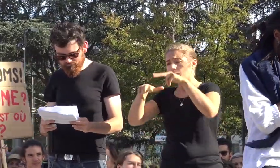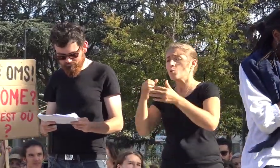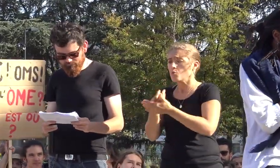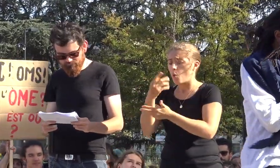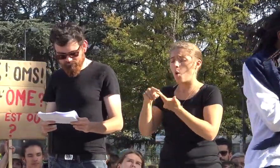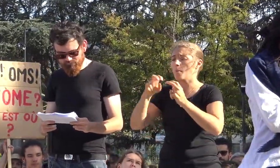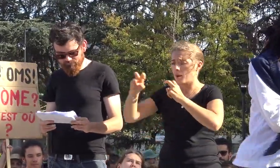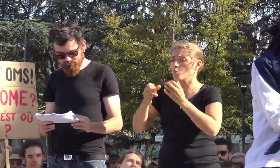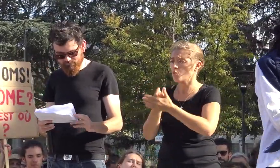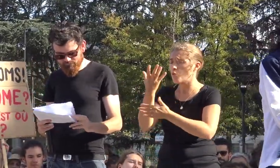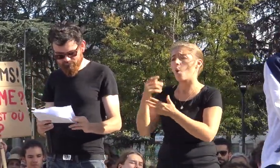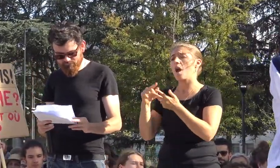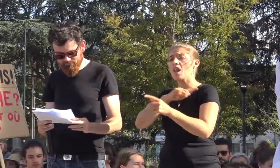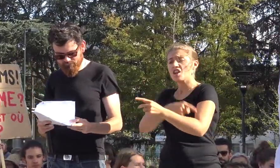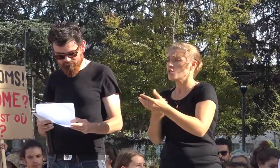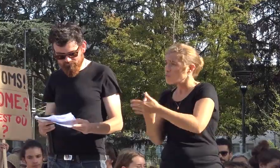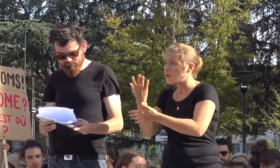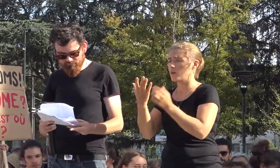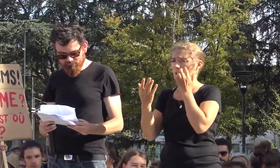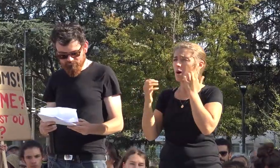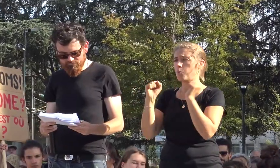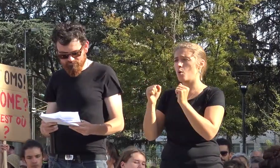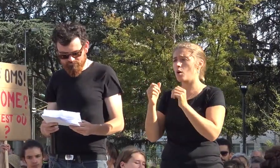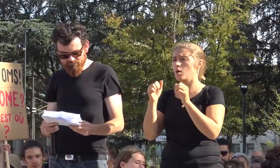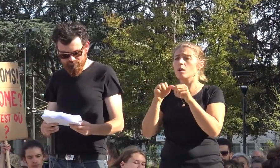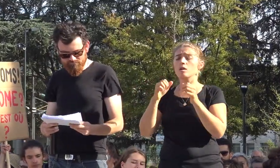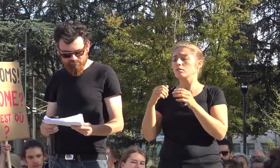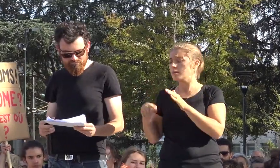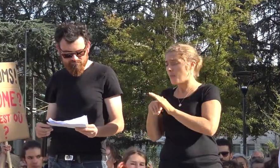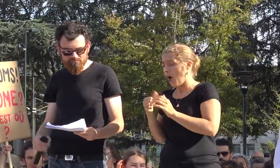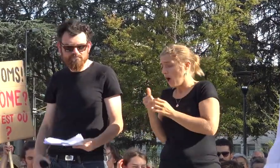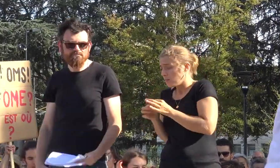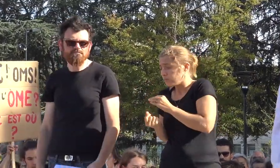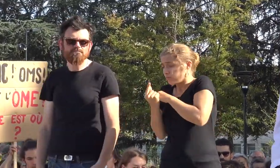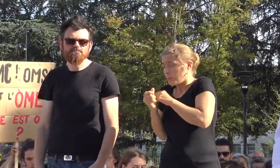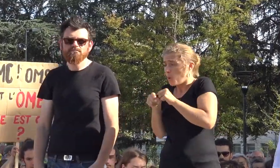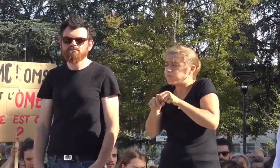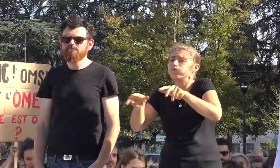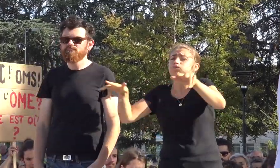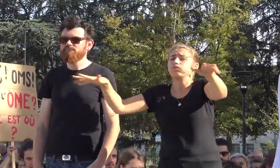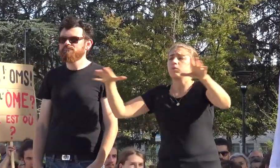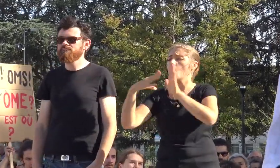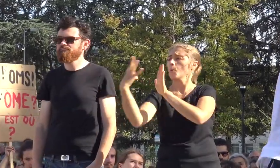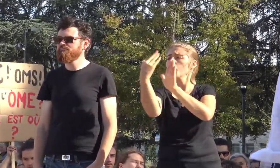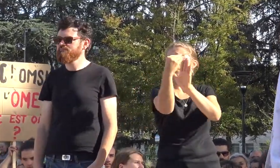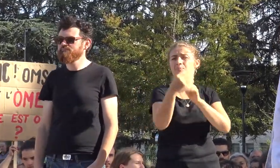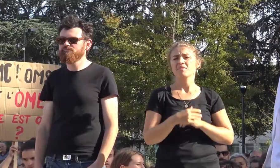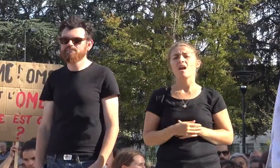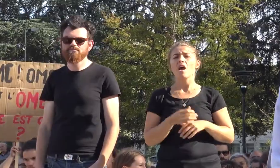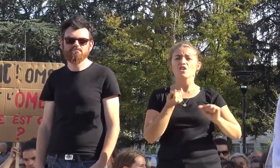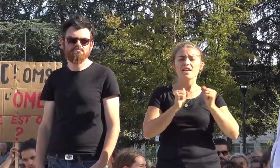mobilité et d'énergie à adapter et déployer dans les territoires. Ces éco-gestes,